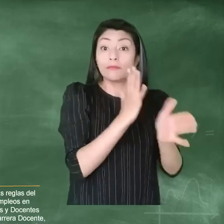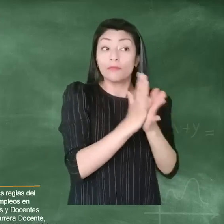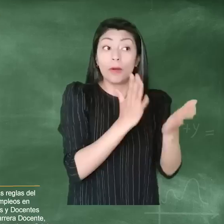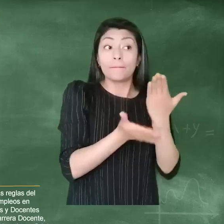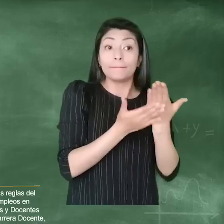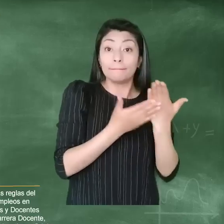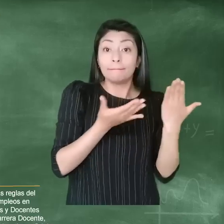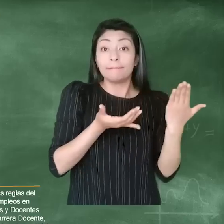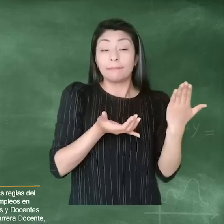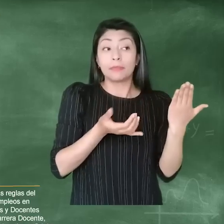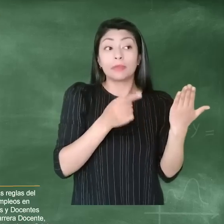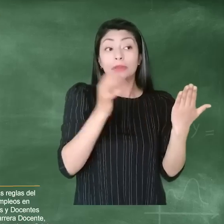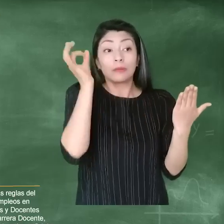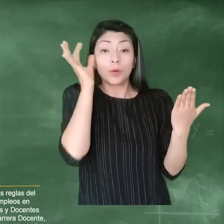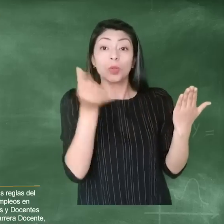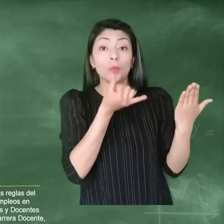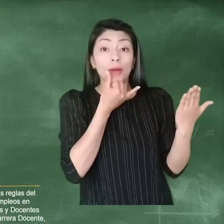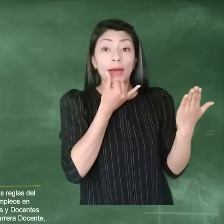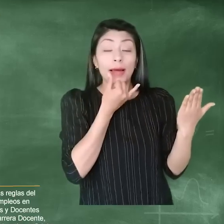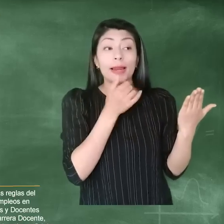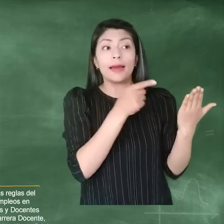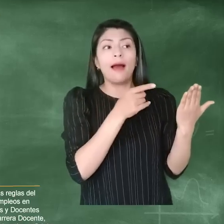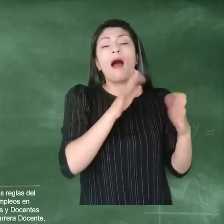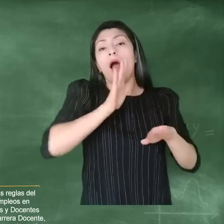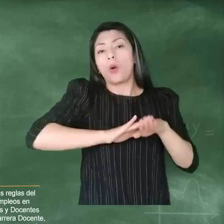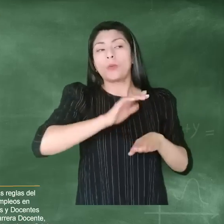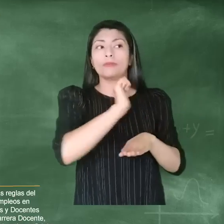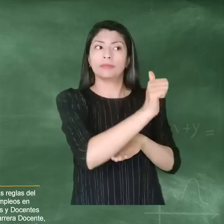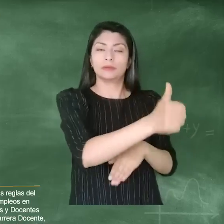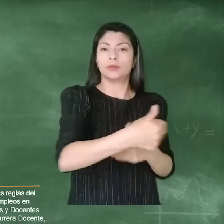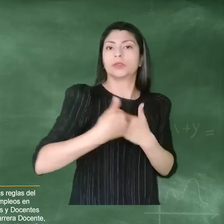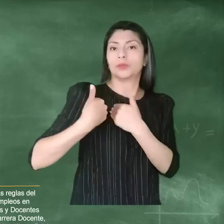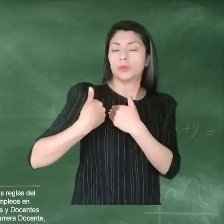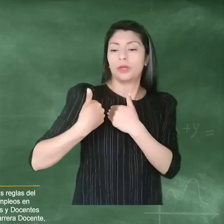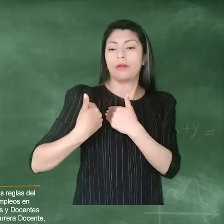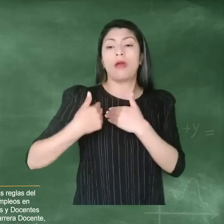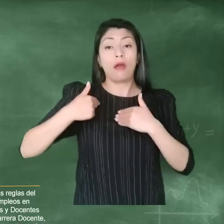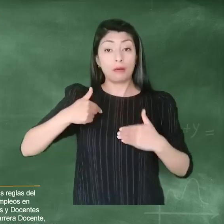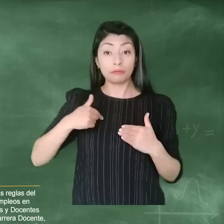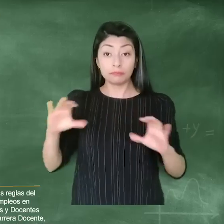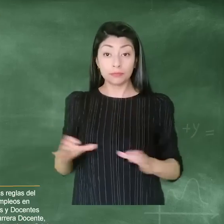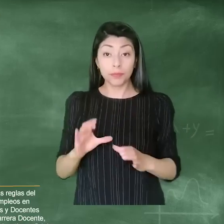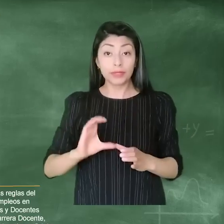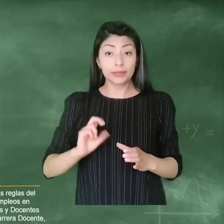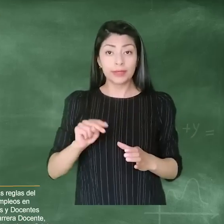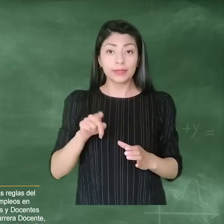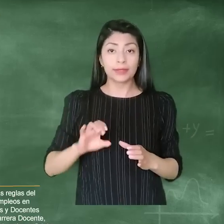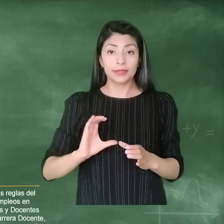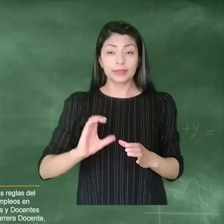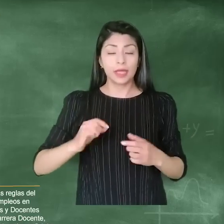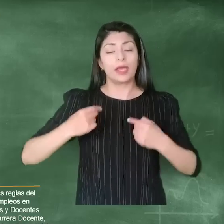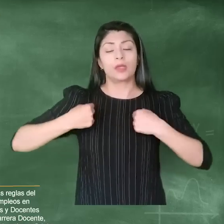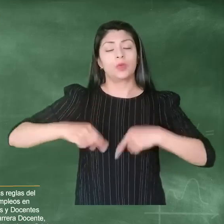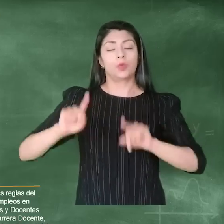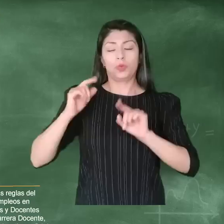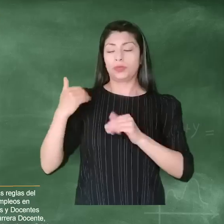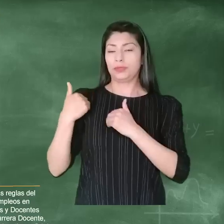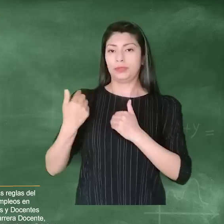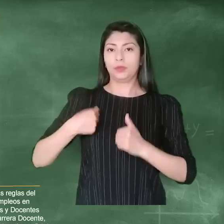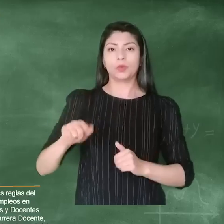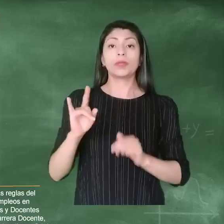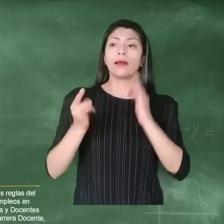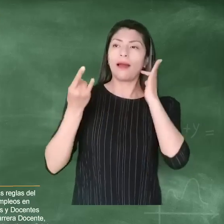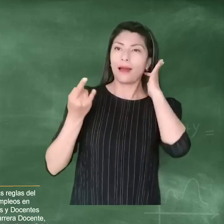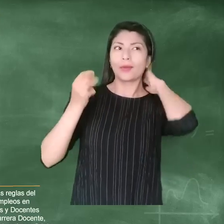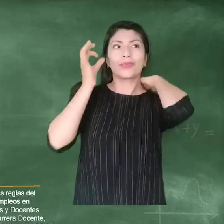entera responsabilidad, por lo que la CNSC queda exenta de cualquier clase de responsabilidad frente a terceros por